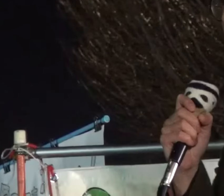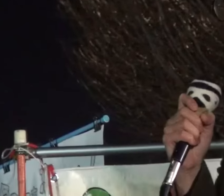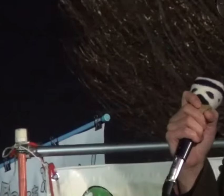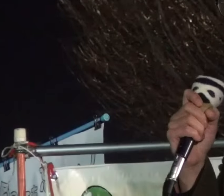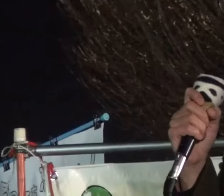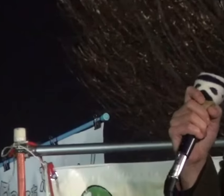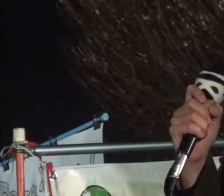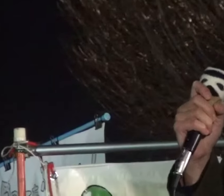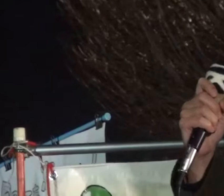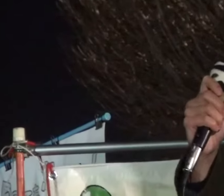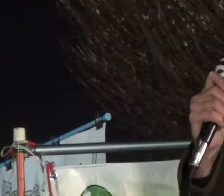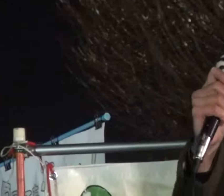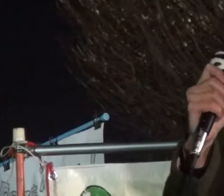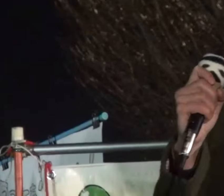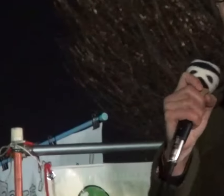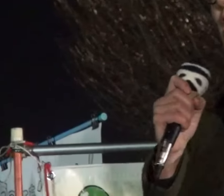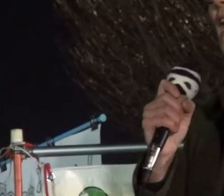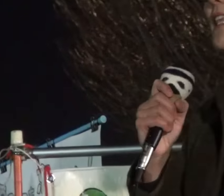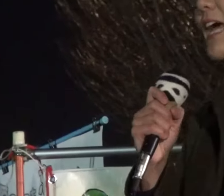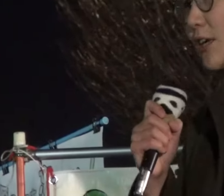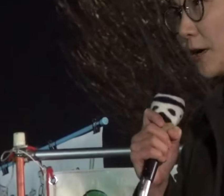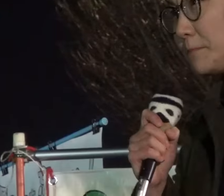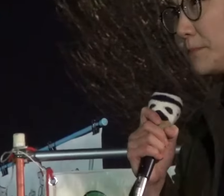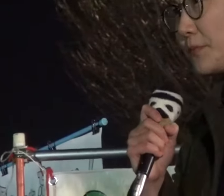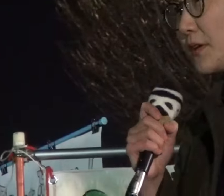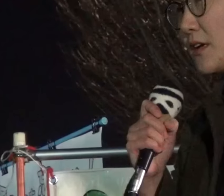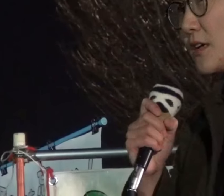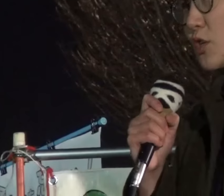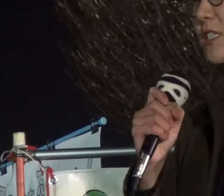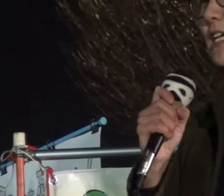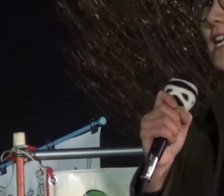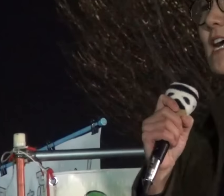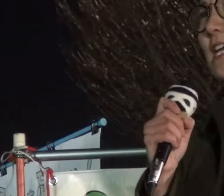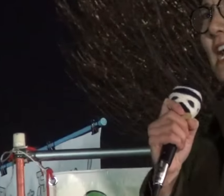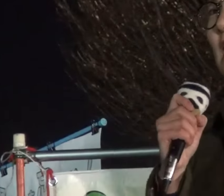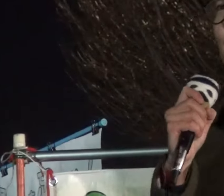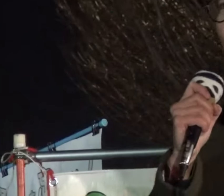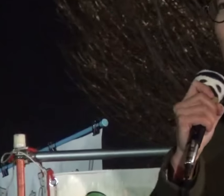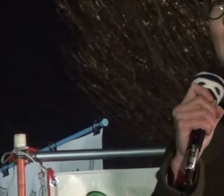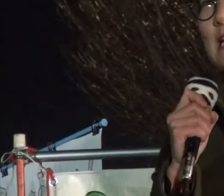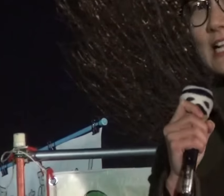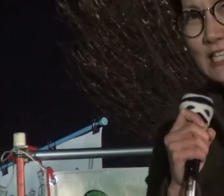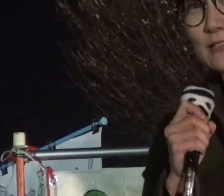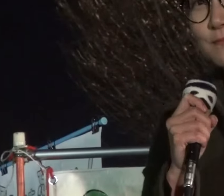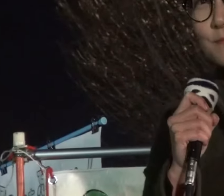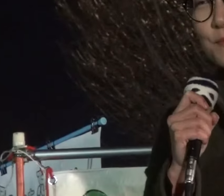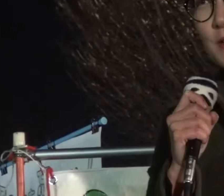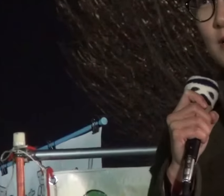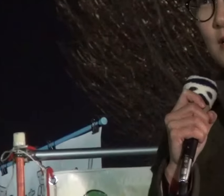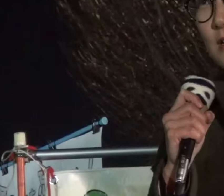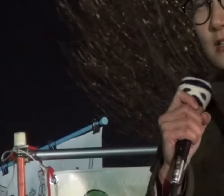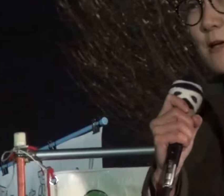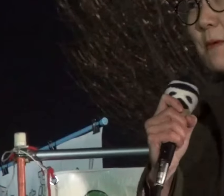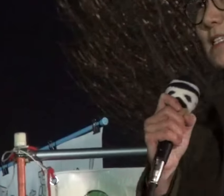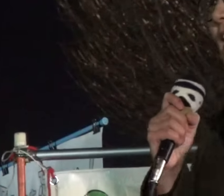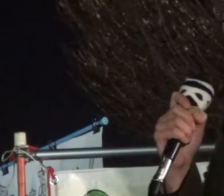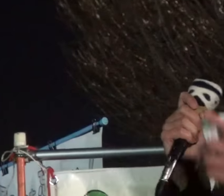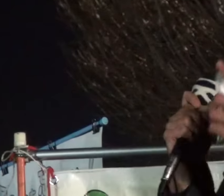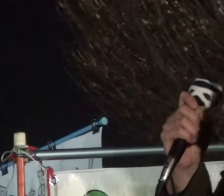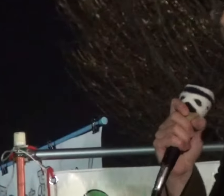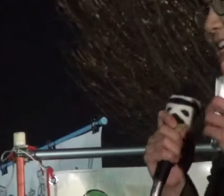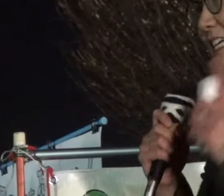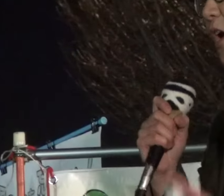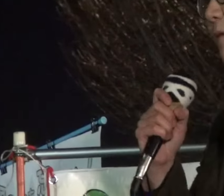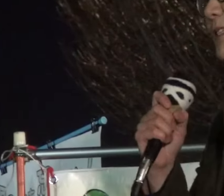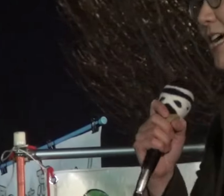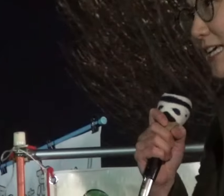も垂れ流し続けられている。そして避難計画も棚ざらし。原発再稼